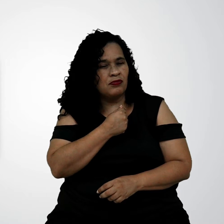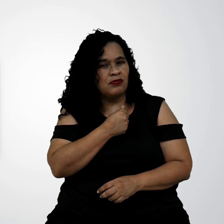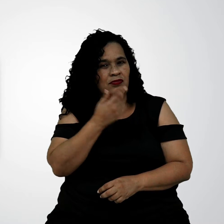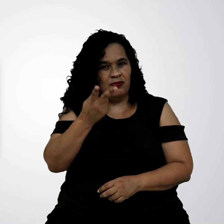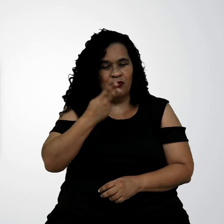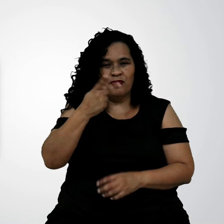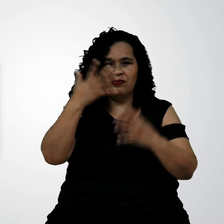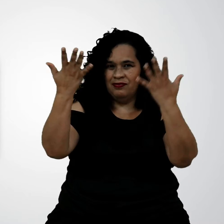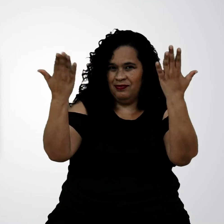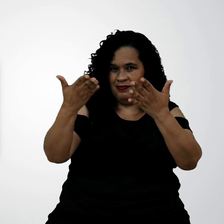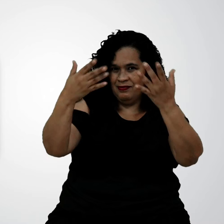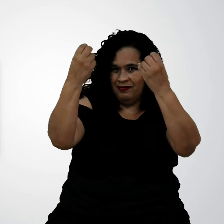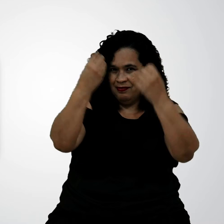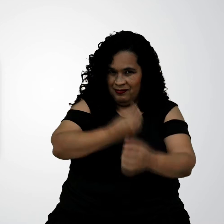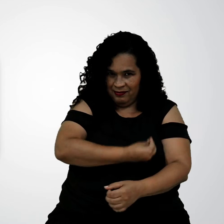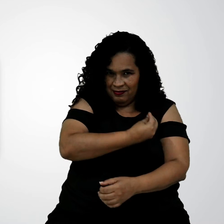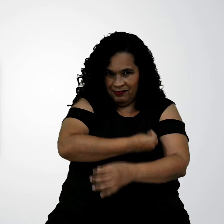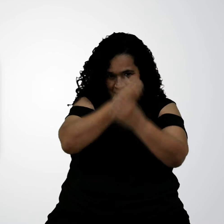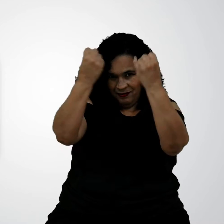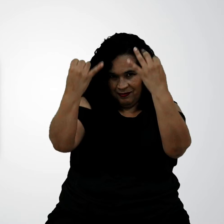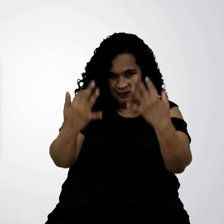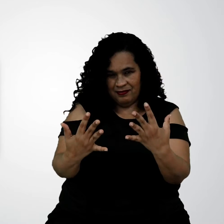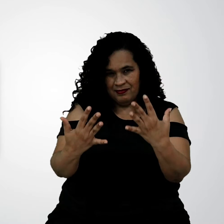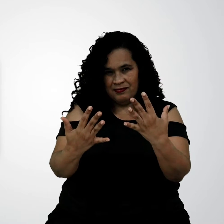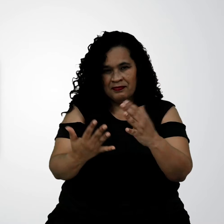ele se deu muito mal,